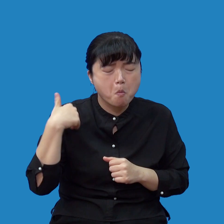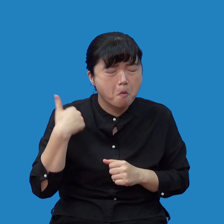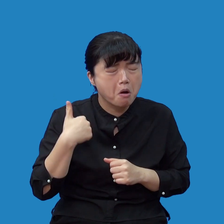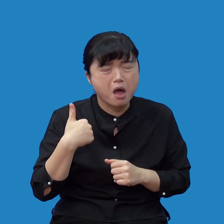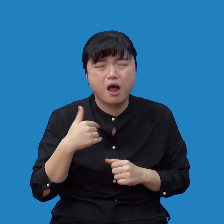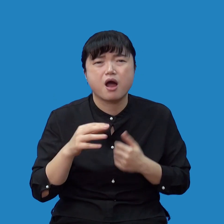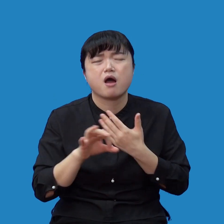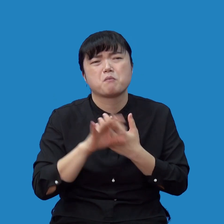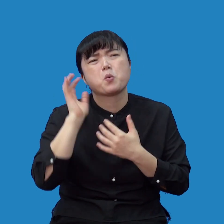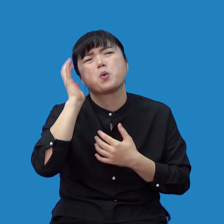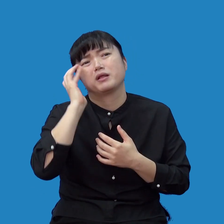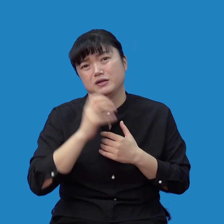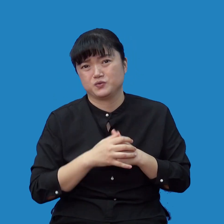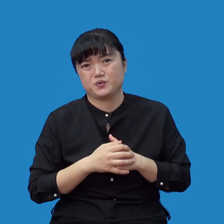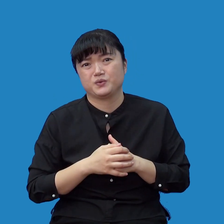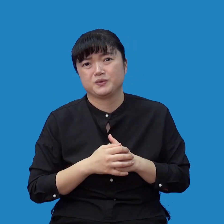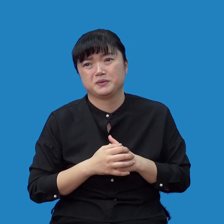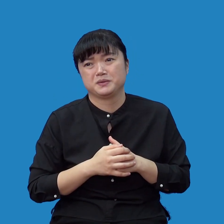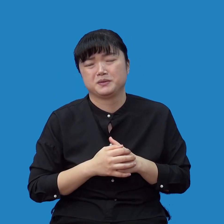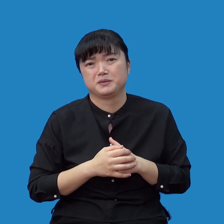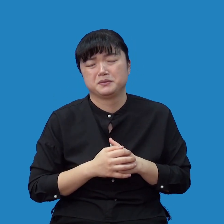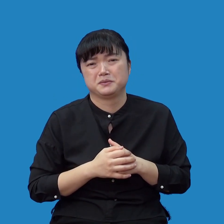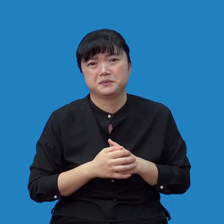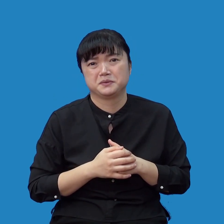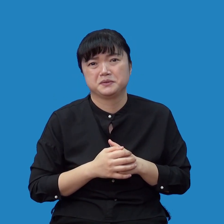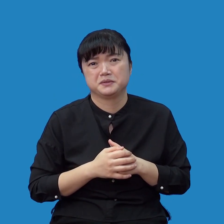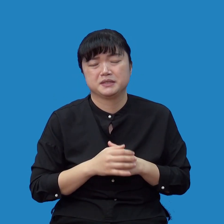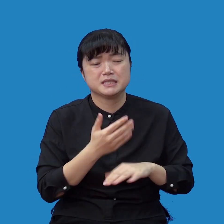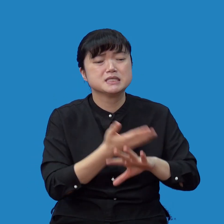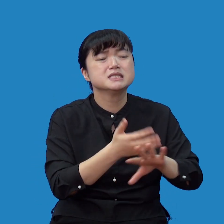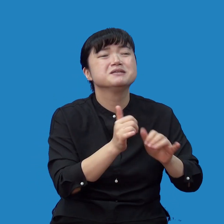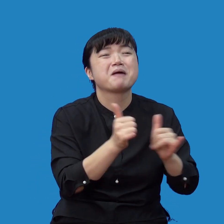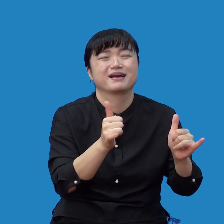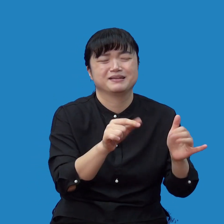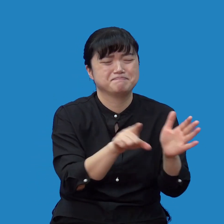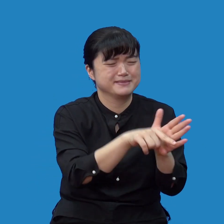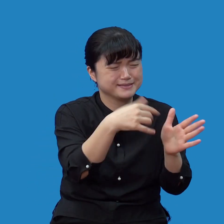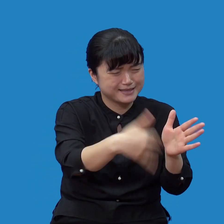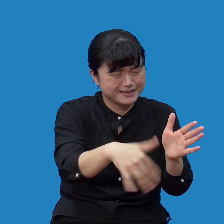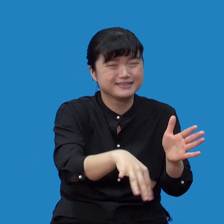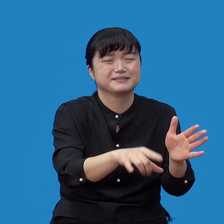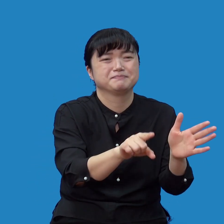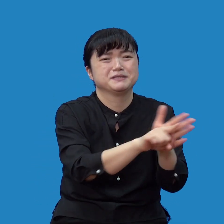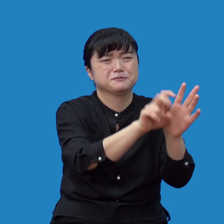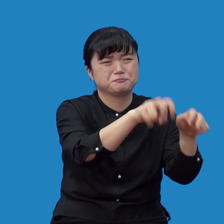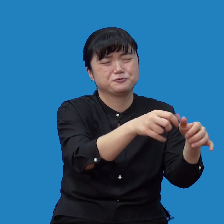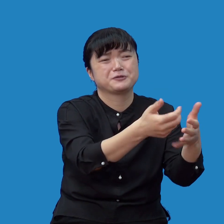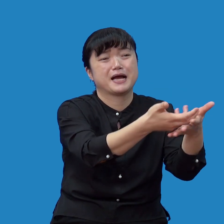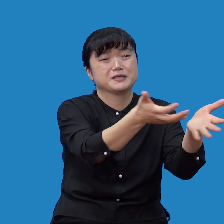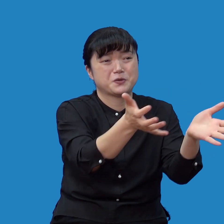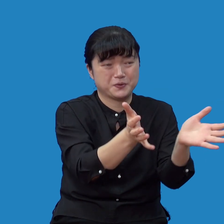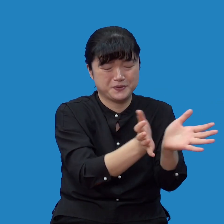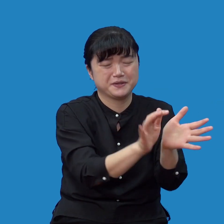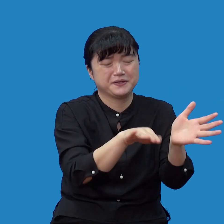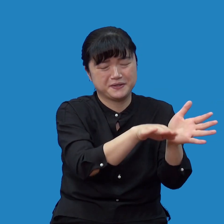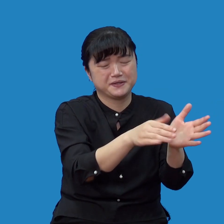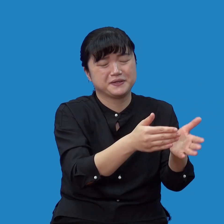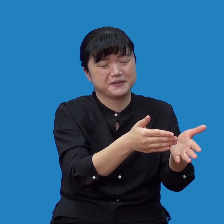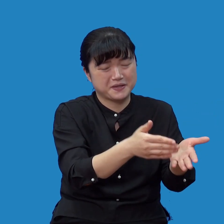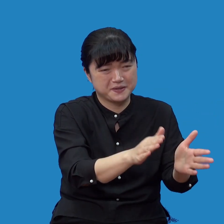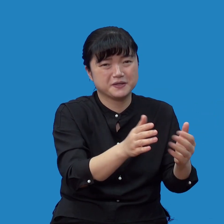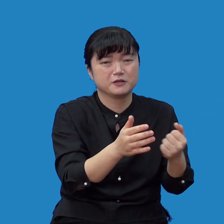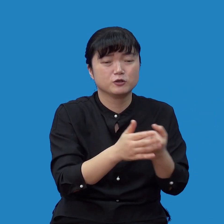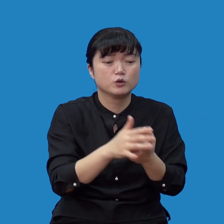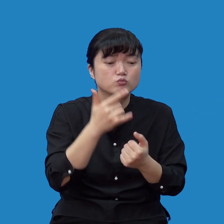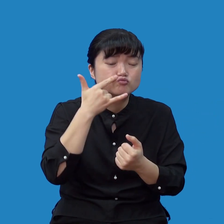않겠습니까? 저는 이방인 가정에서 태어나서 예수님을 믿었기 때문에 부모로부터 이 믿음을